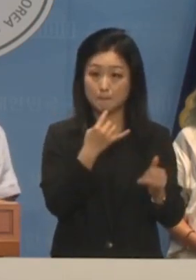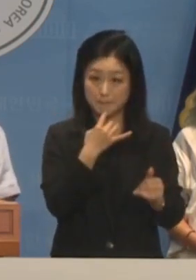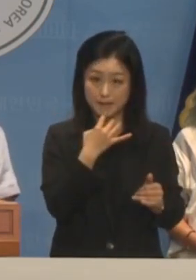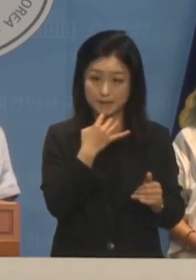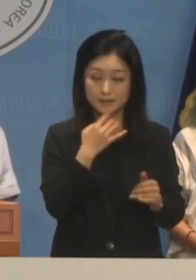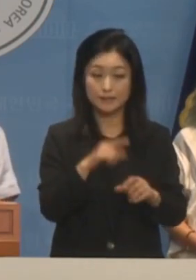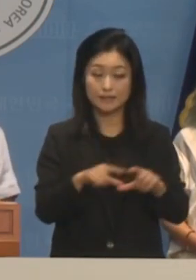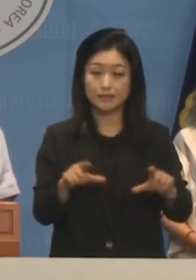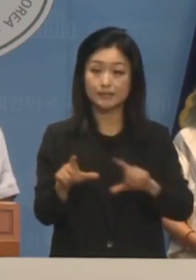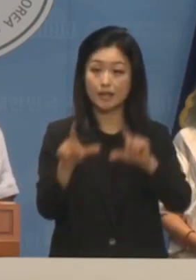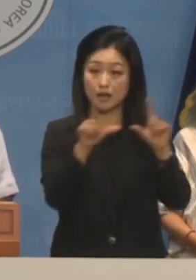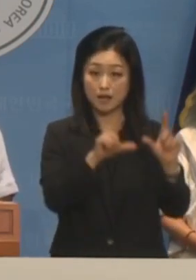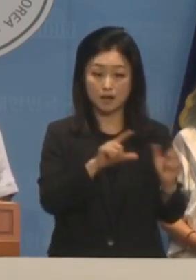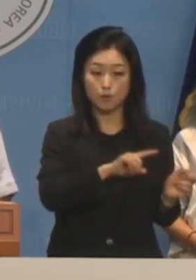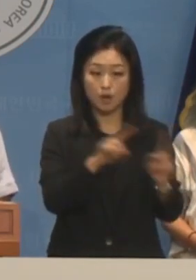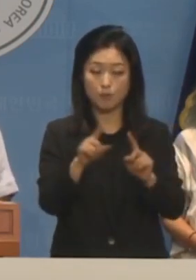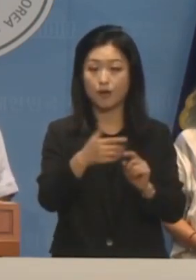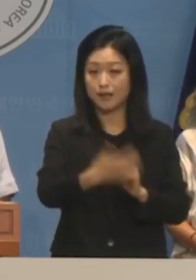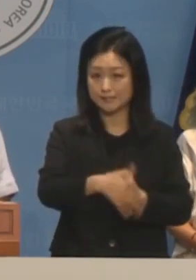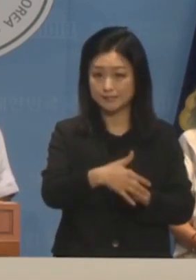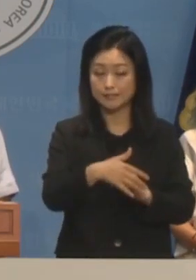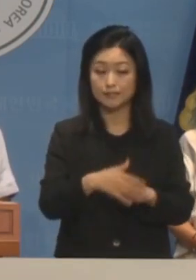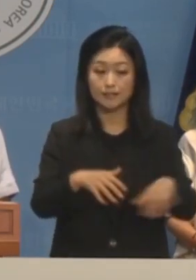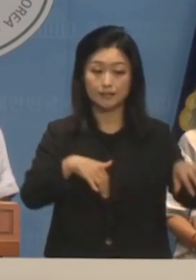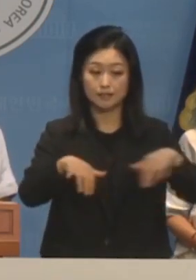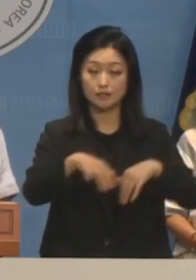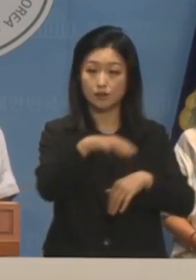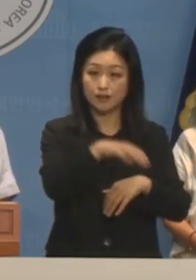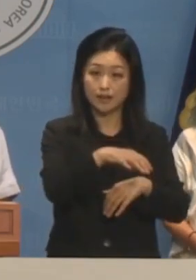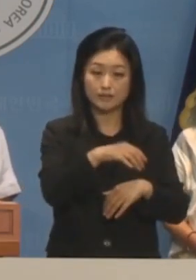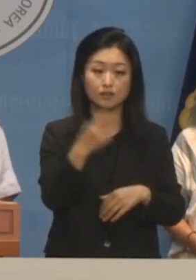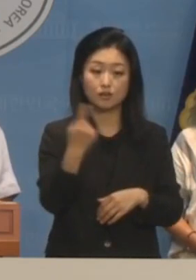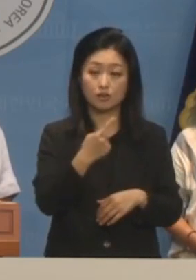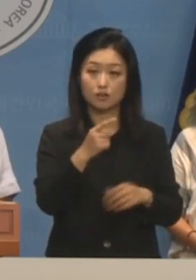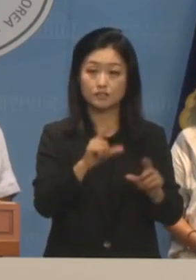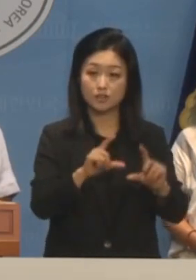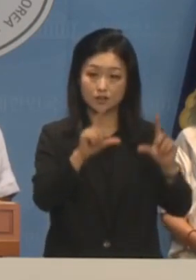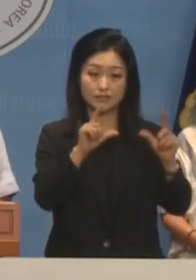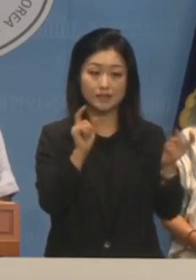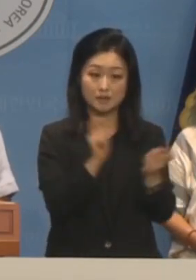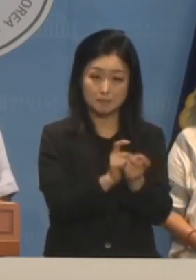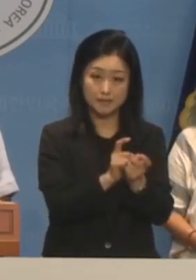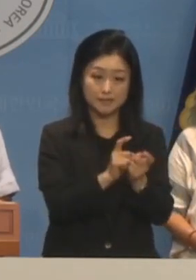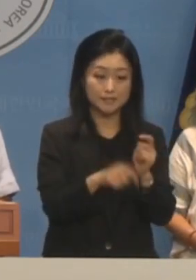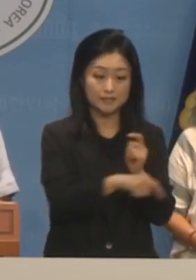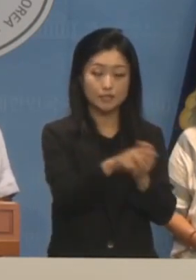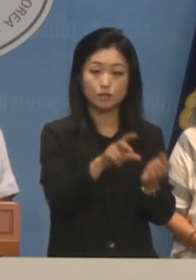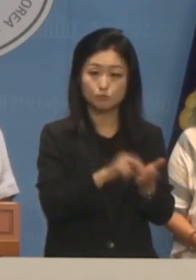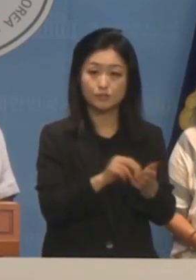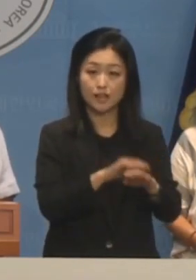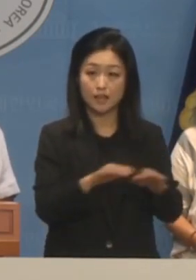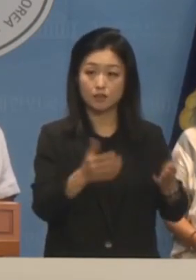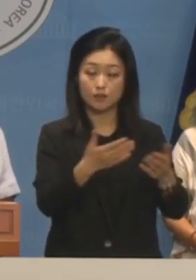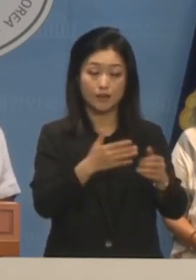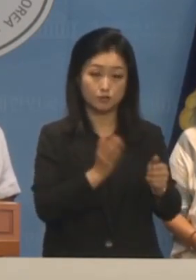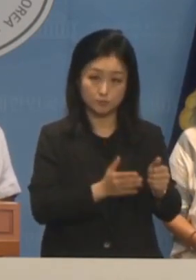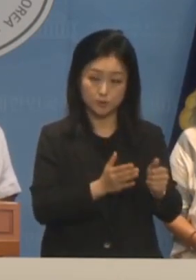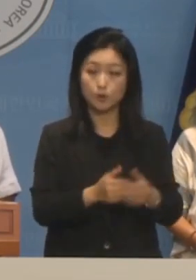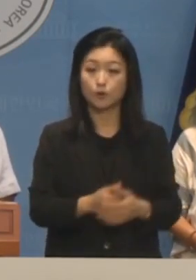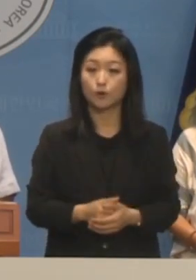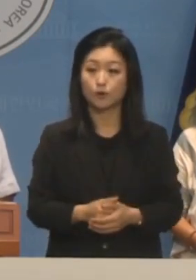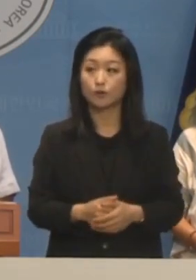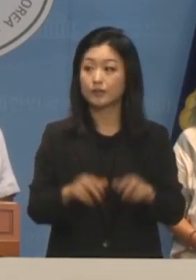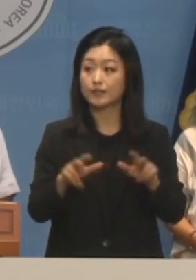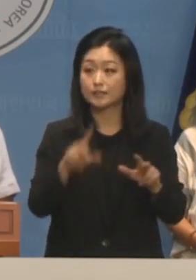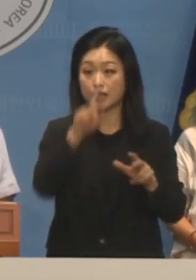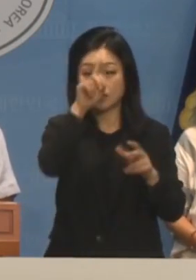일상을 회복하지 못하고 있습니다. 길거리에서 천일을 맞이한 세종호텔 해고 문제를 해결하기 위해서는